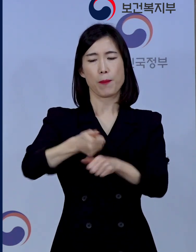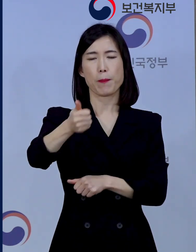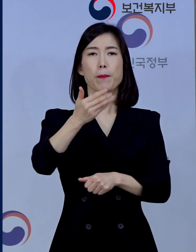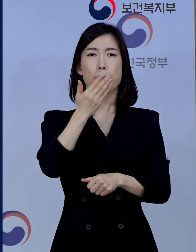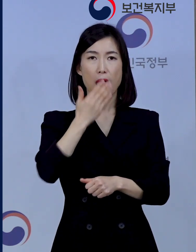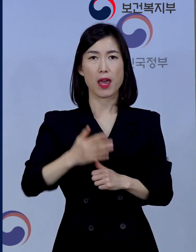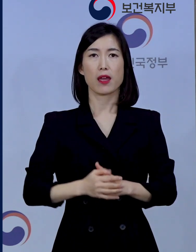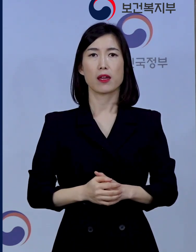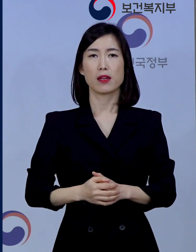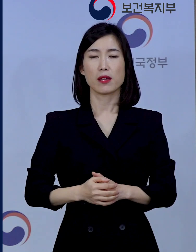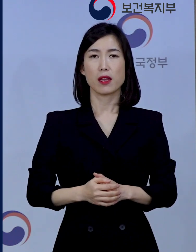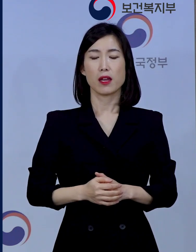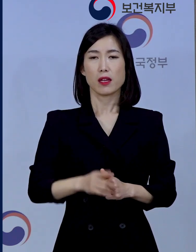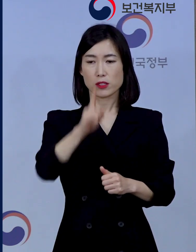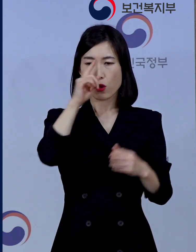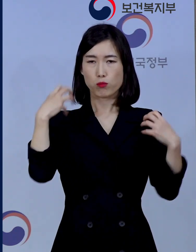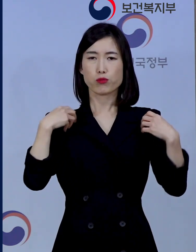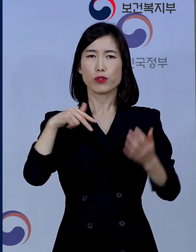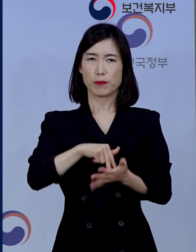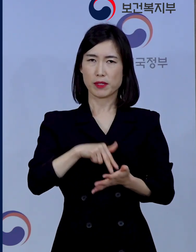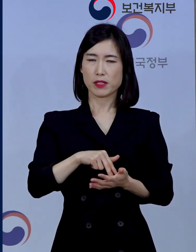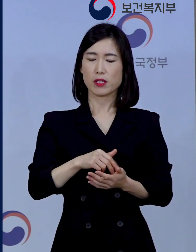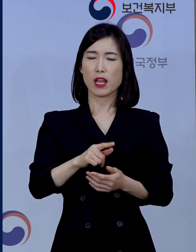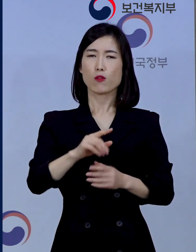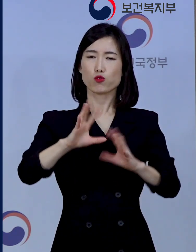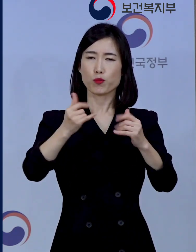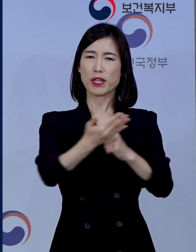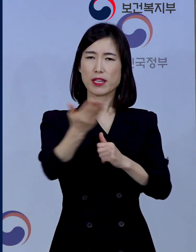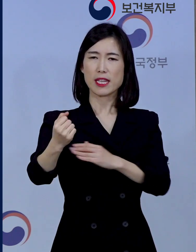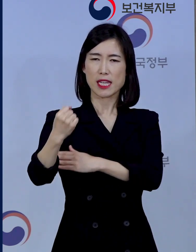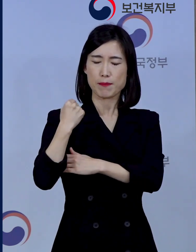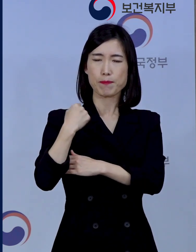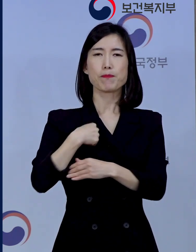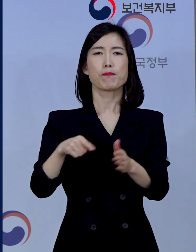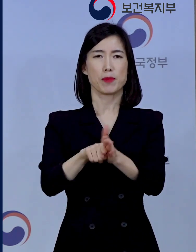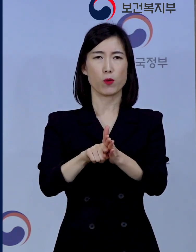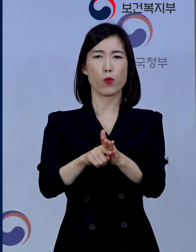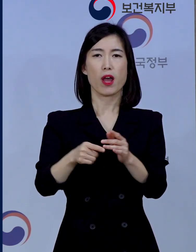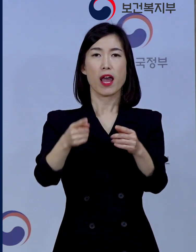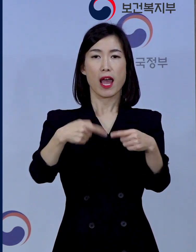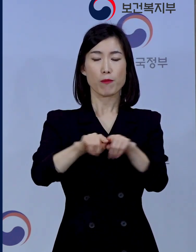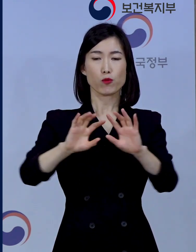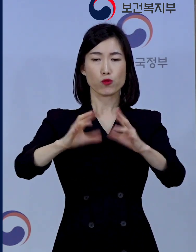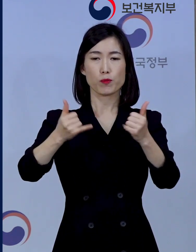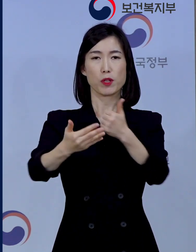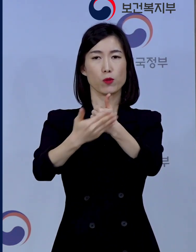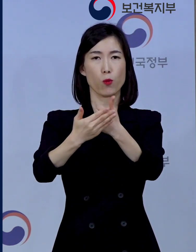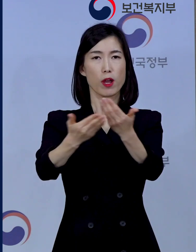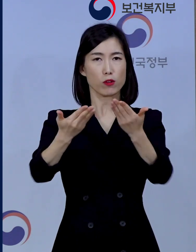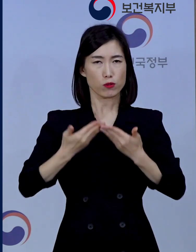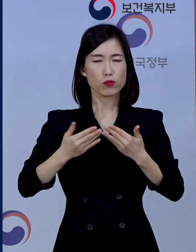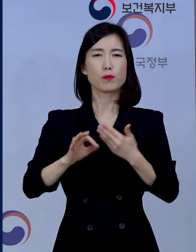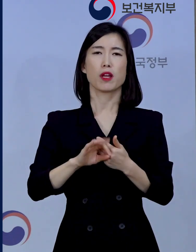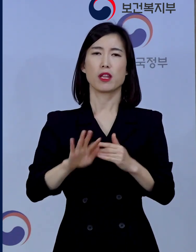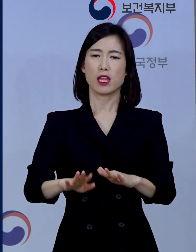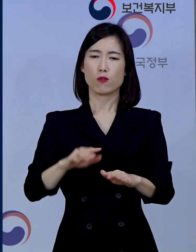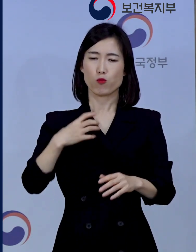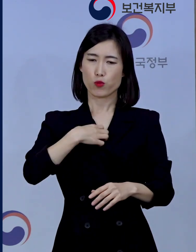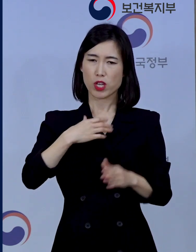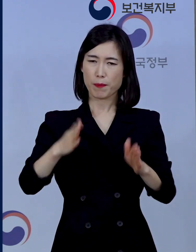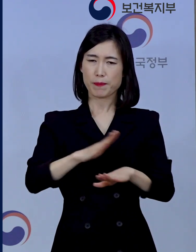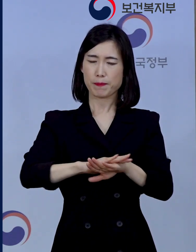있습니다. 정부는 우리 국민의 힘과 저력을 믿으며 국민들께서 함께 해주신다면 이